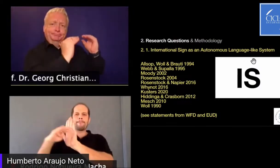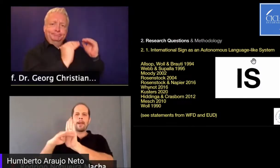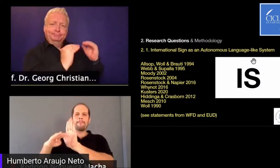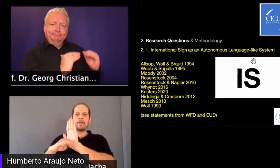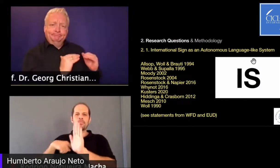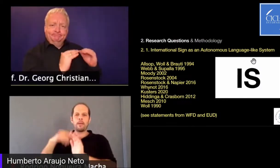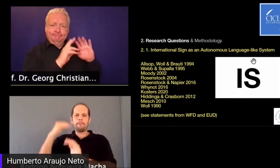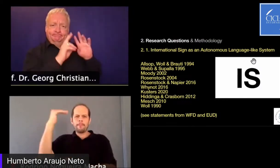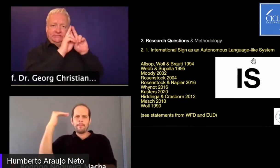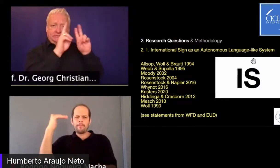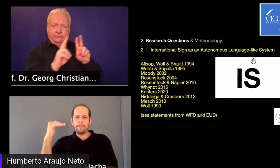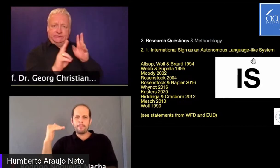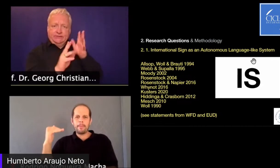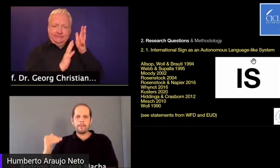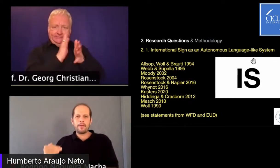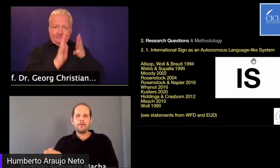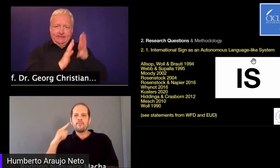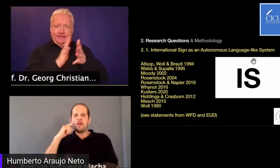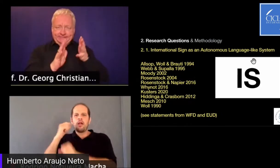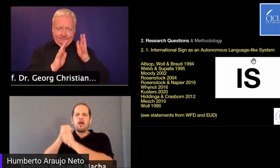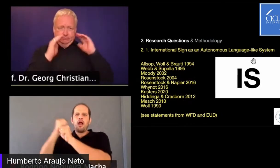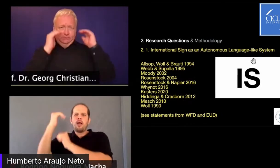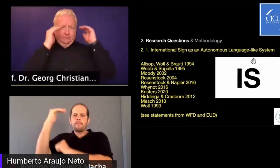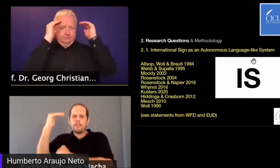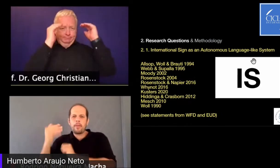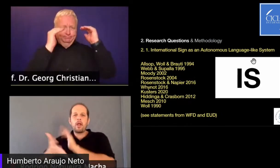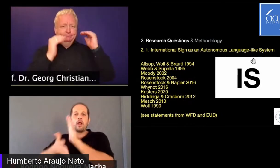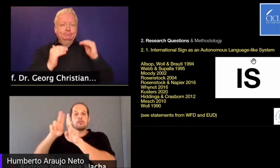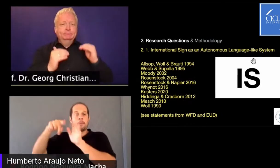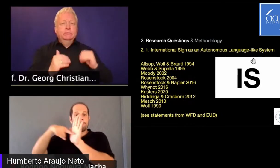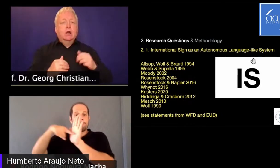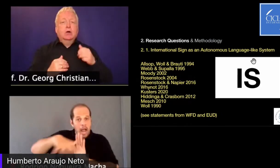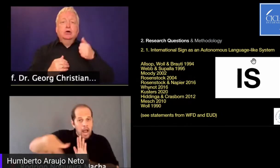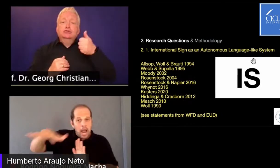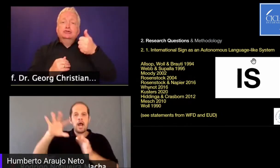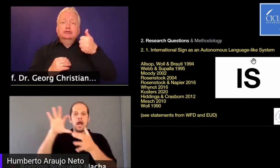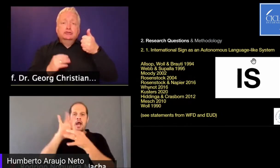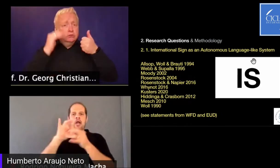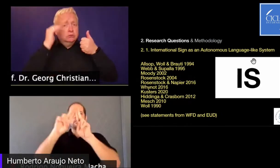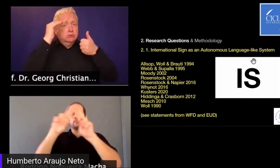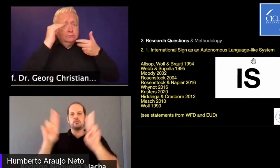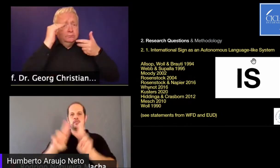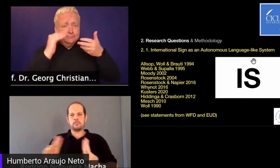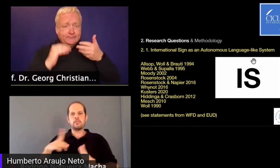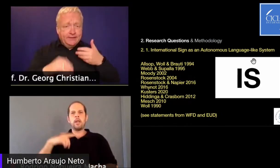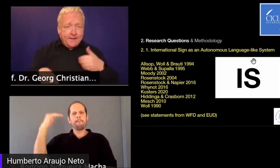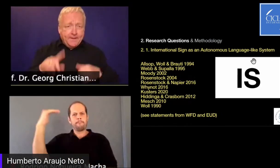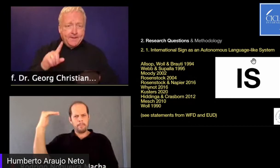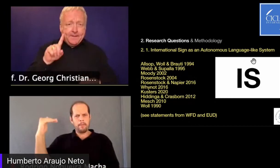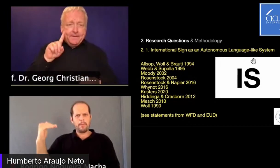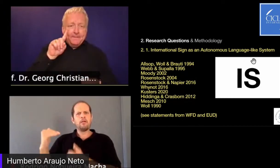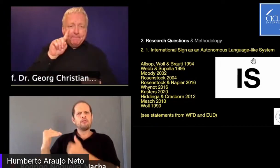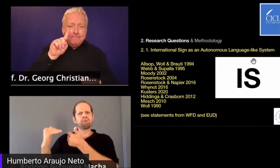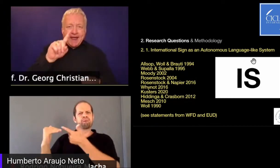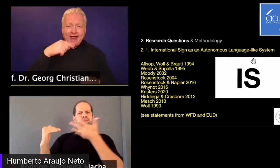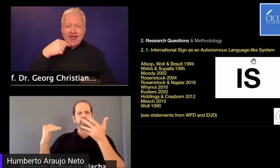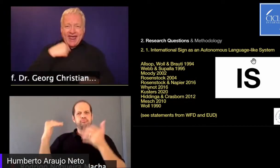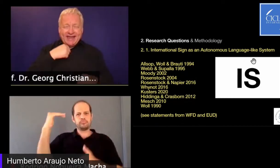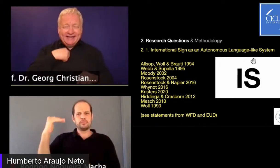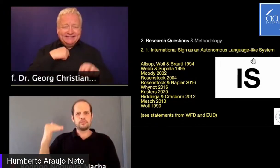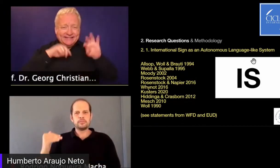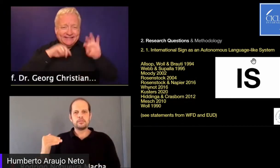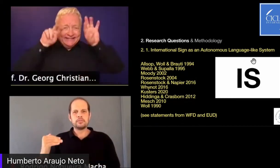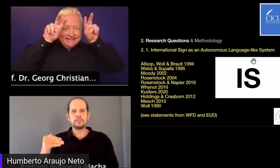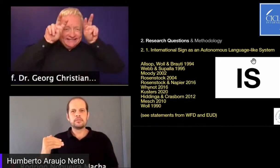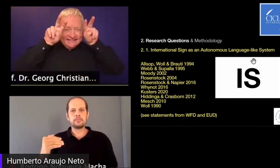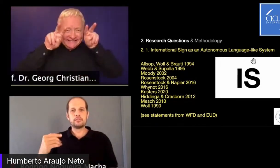aí uma lista de autores para quem tiver mais curiosidade a respeito desses estudos. Você pode consultar